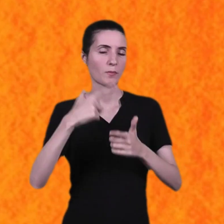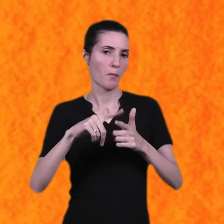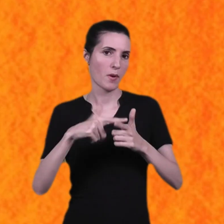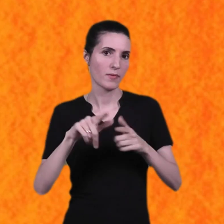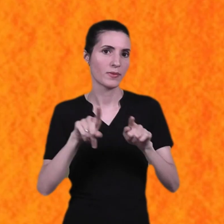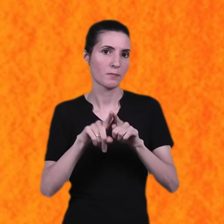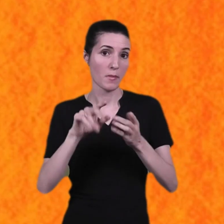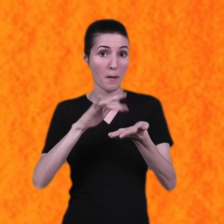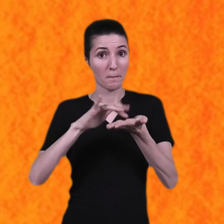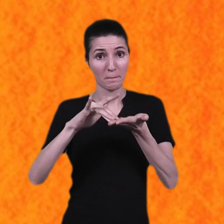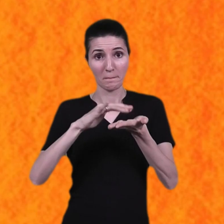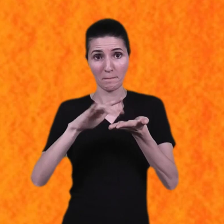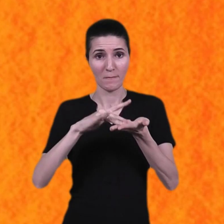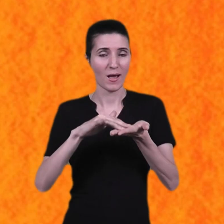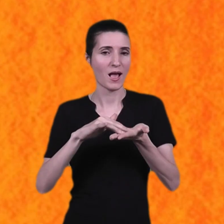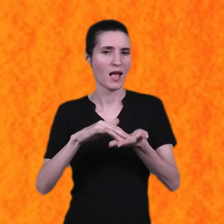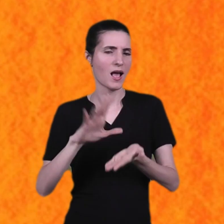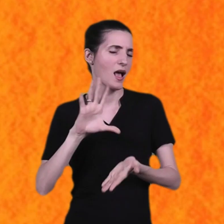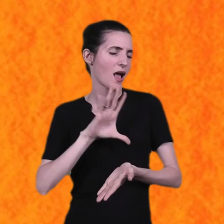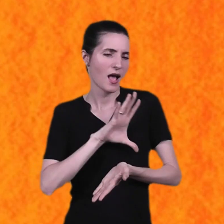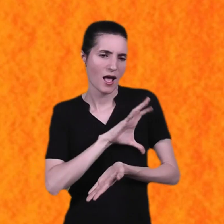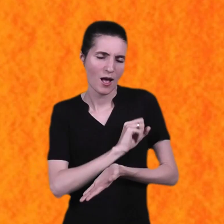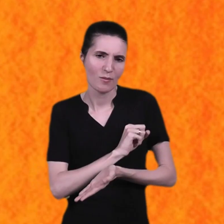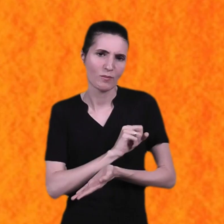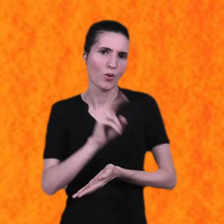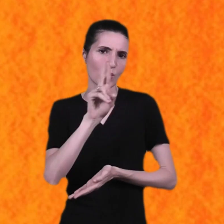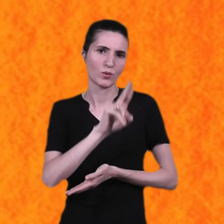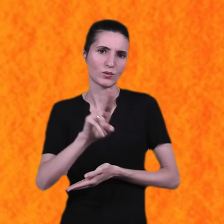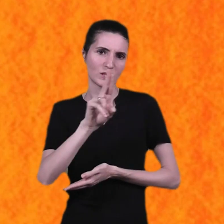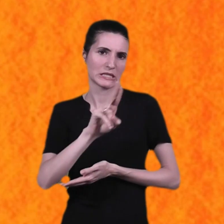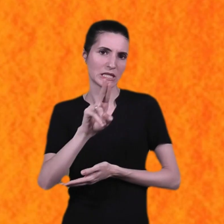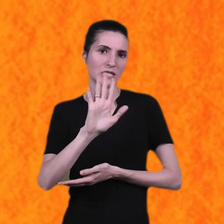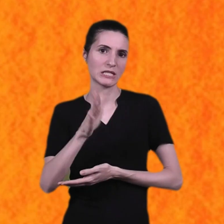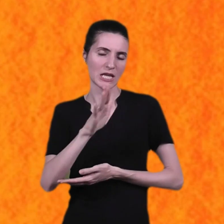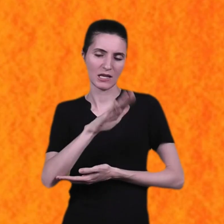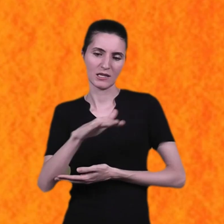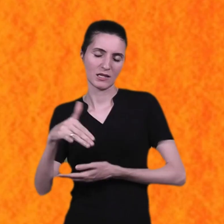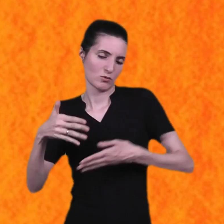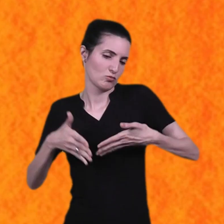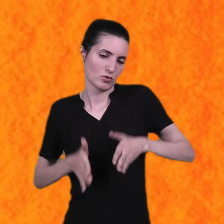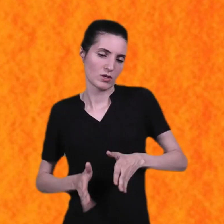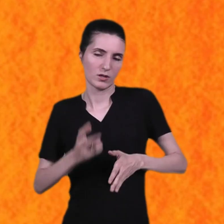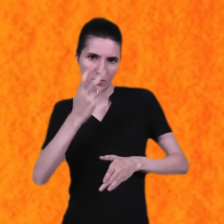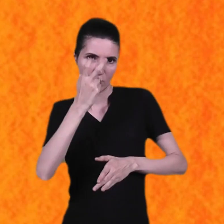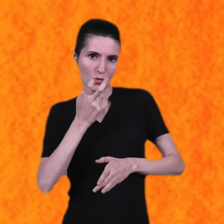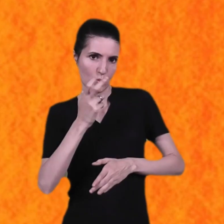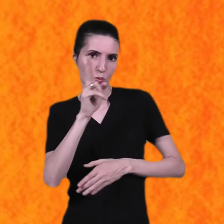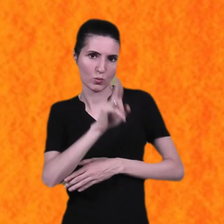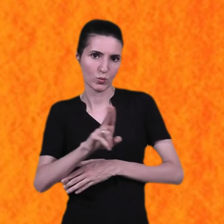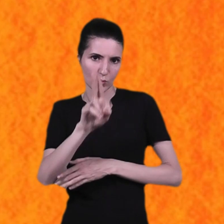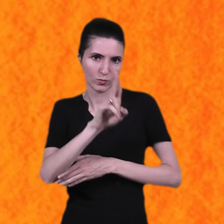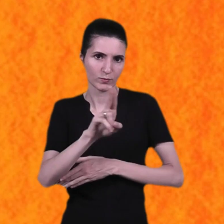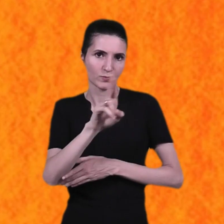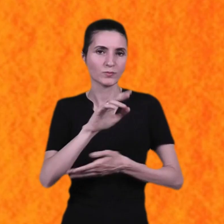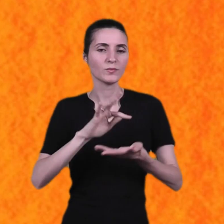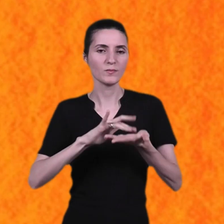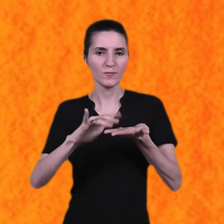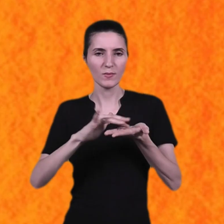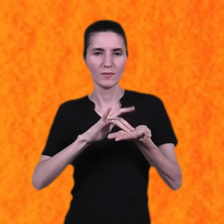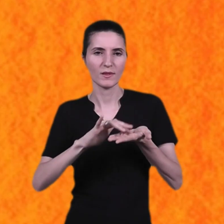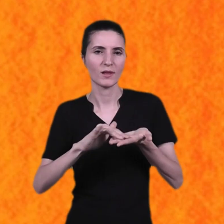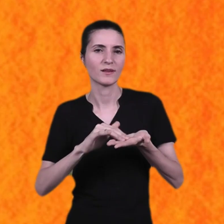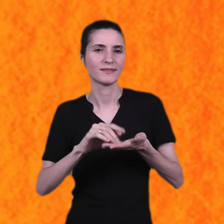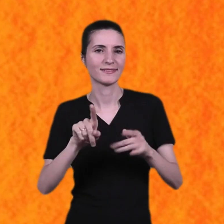o Braille é uma ferramenta maravilhosa que eu utilizei e utilizo bastante. Uso para